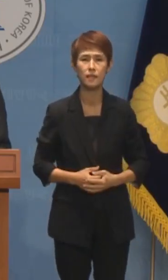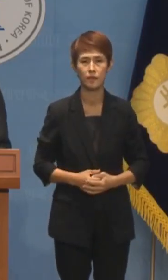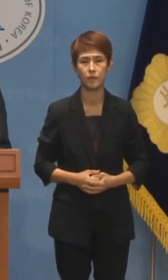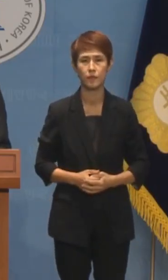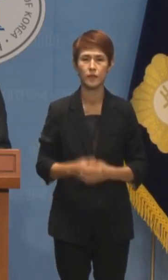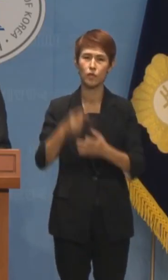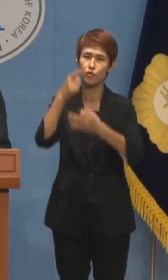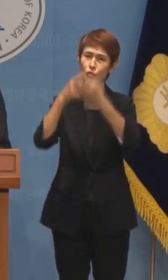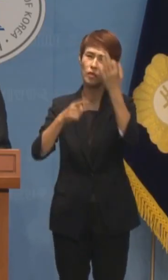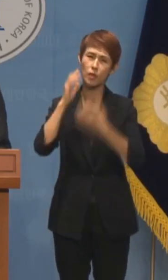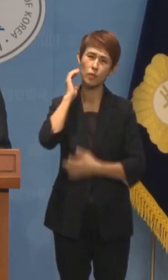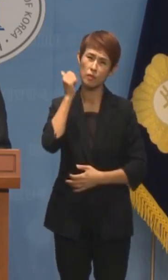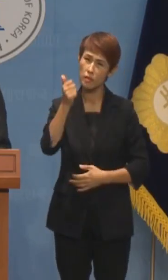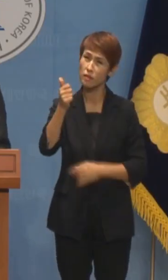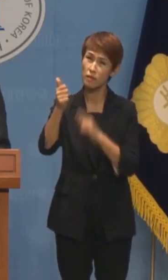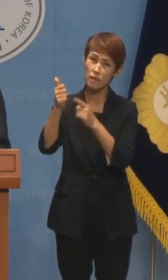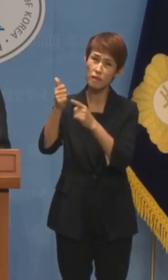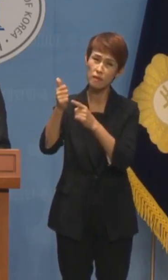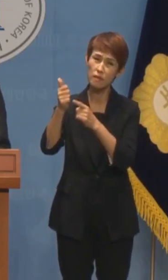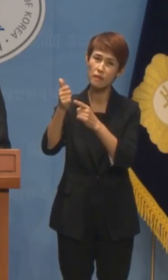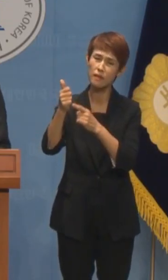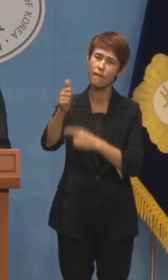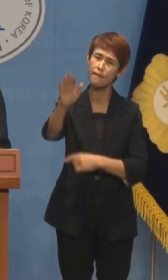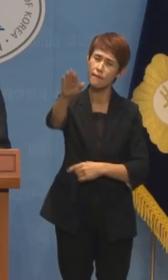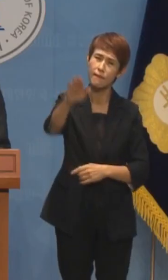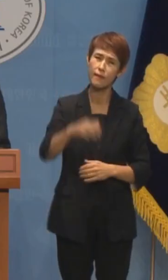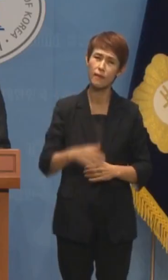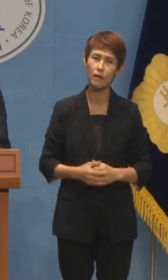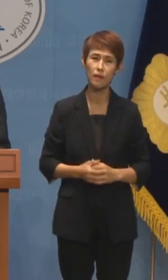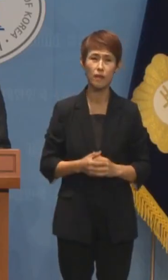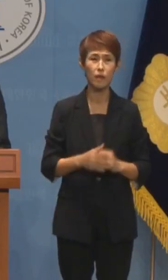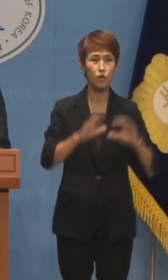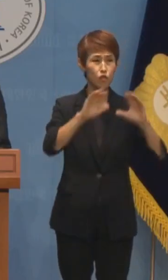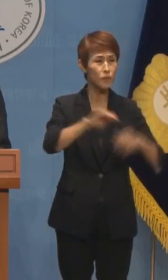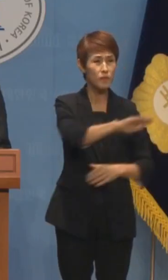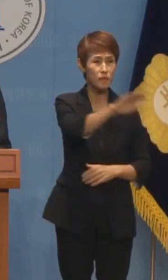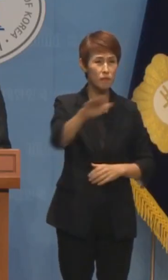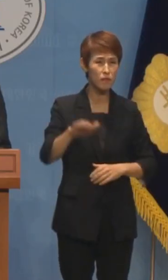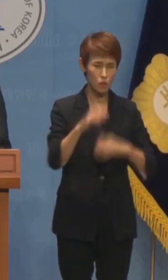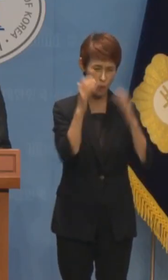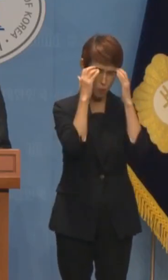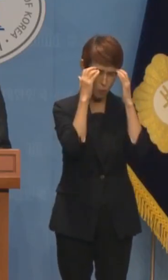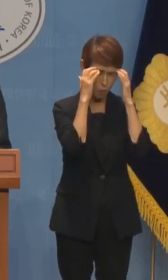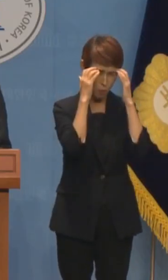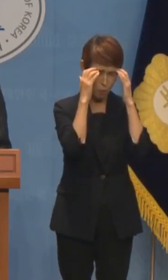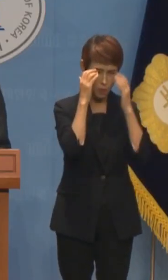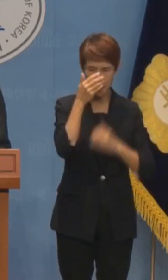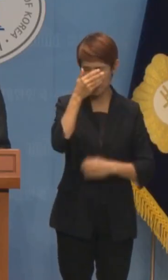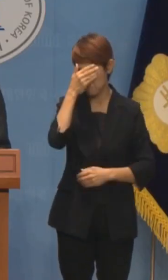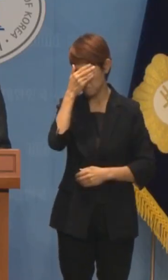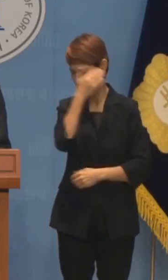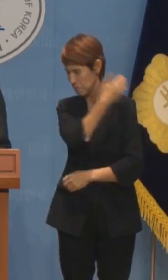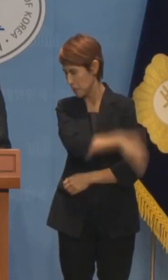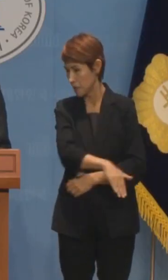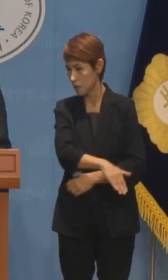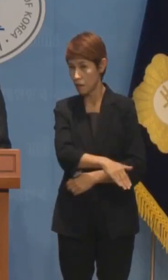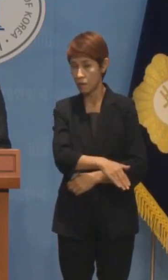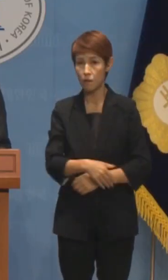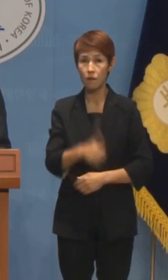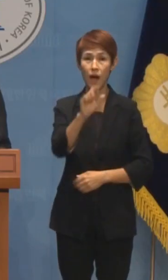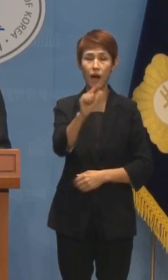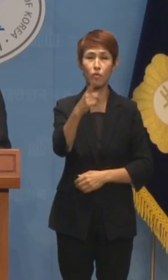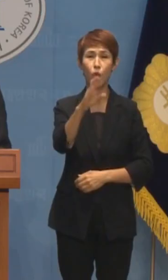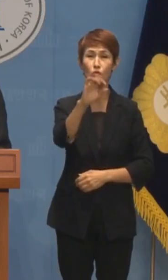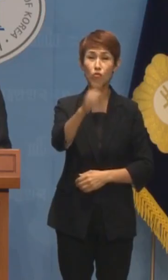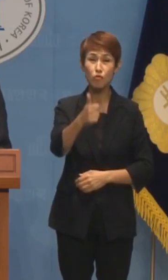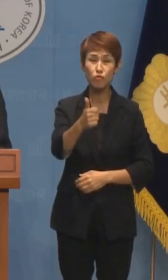윤석열 대통령은 언제까지 우리 국민의 고통을 외면한 채 한동훈 대표와